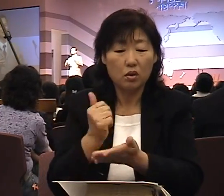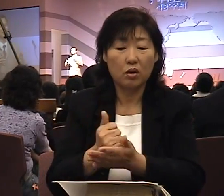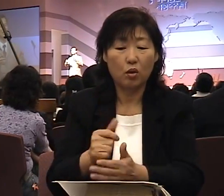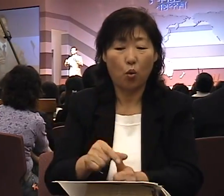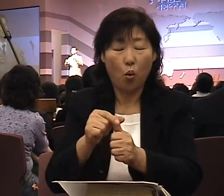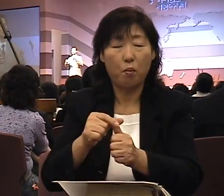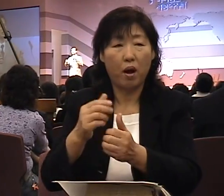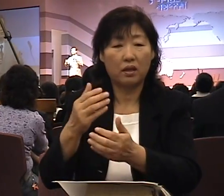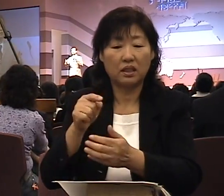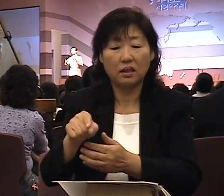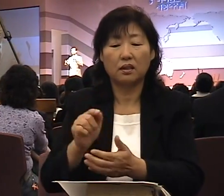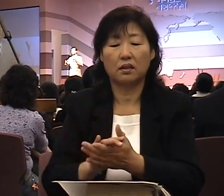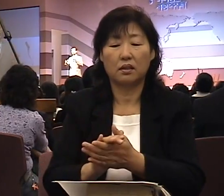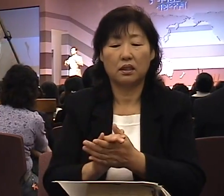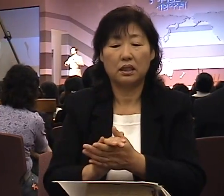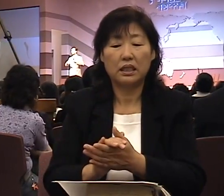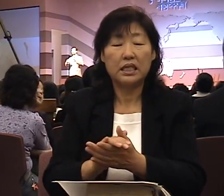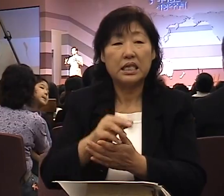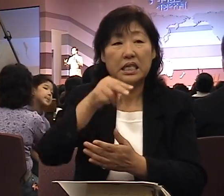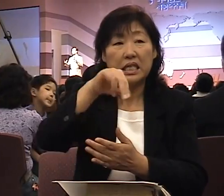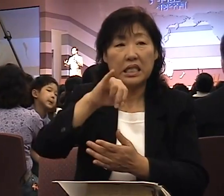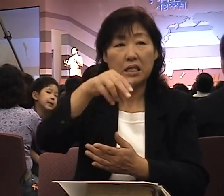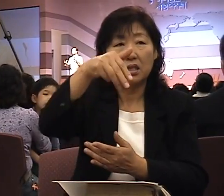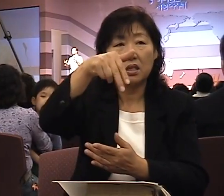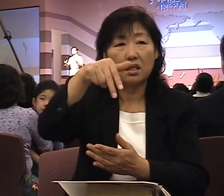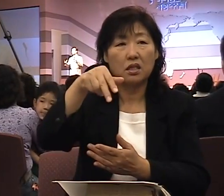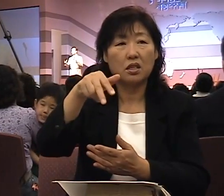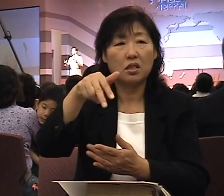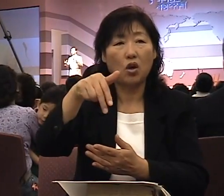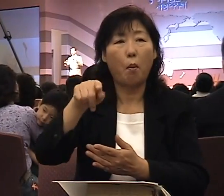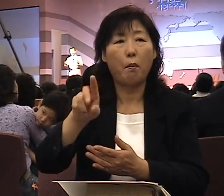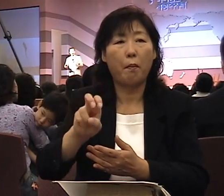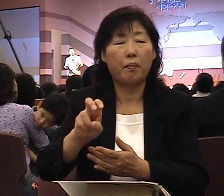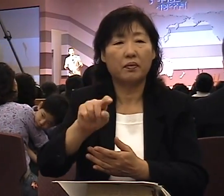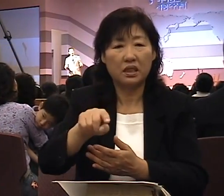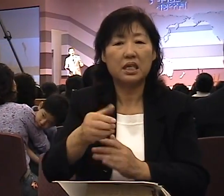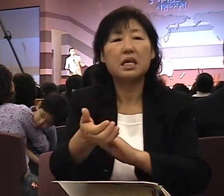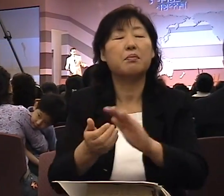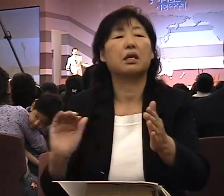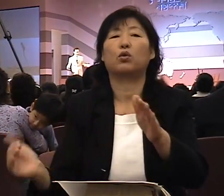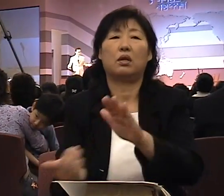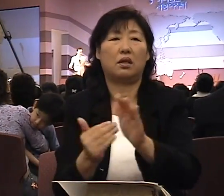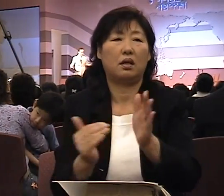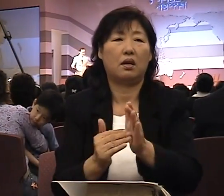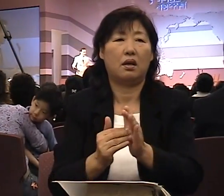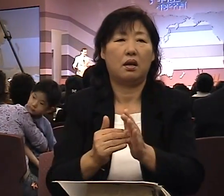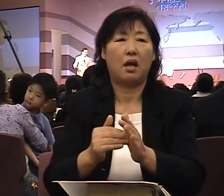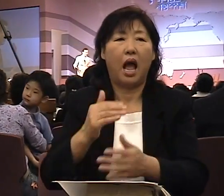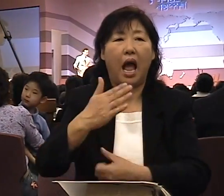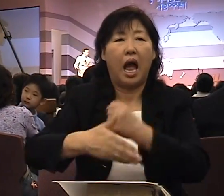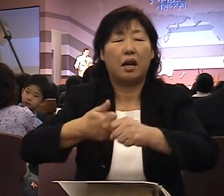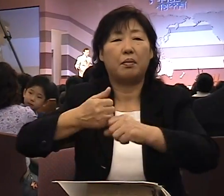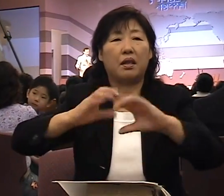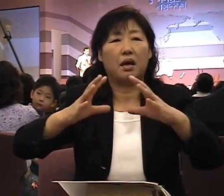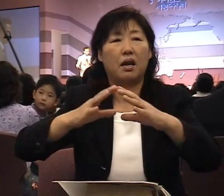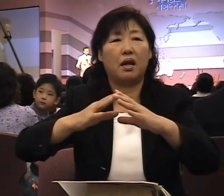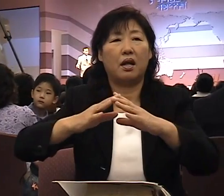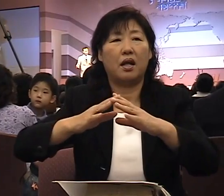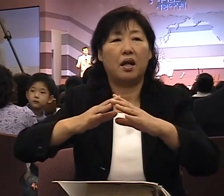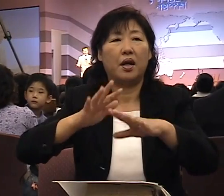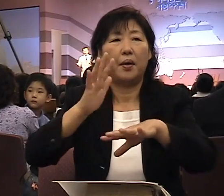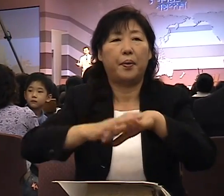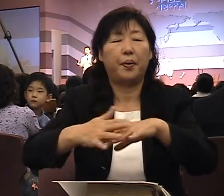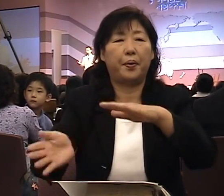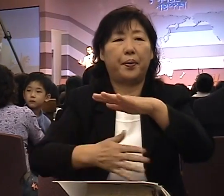구원받은 그 시점에서 이미 이루어졌고 그들이 하나님의 나라를 위해 빈들이나 아골 골짜기에도